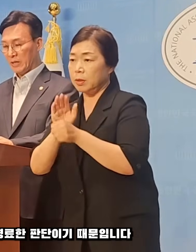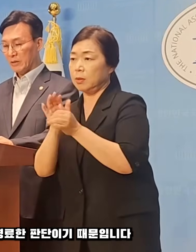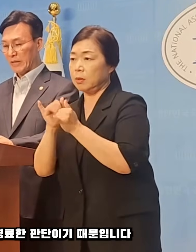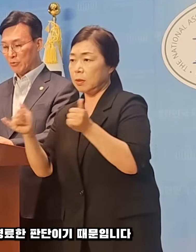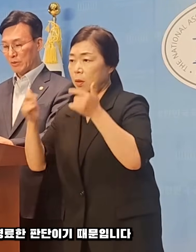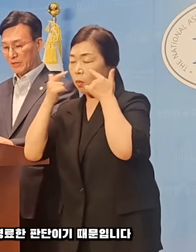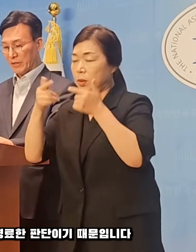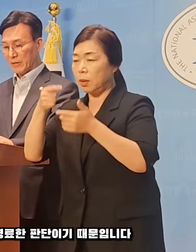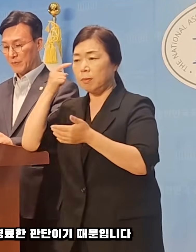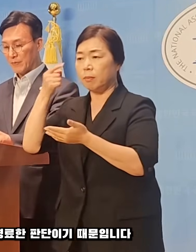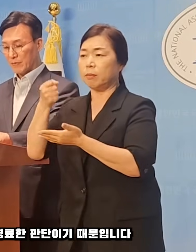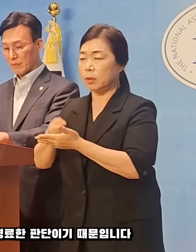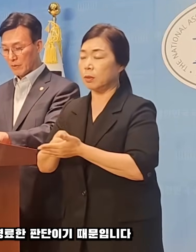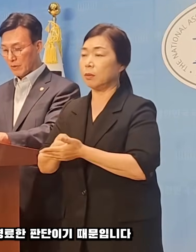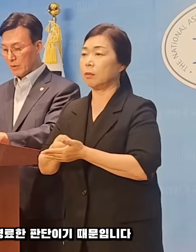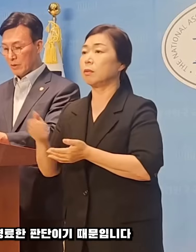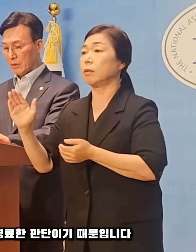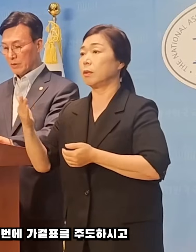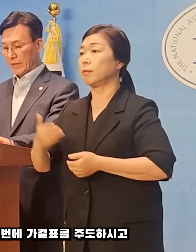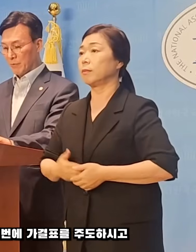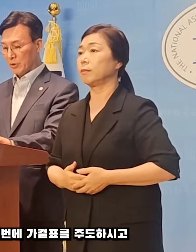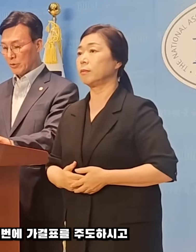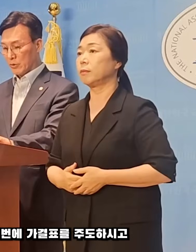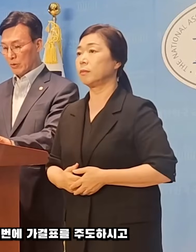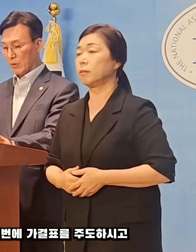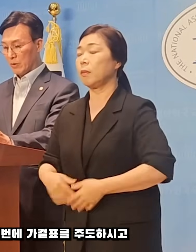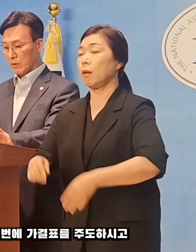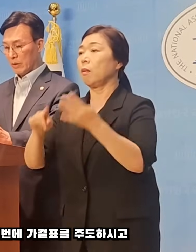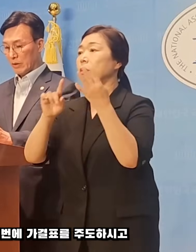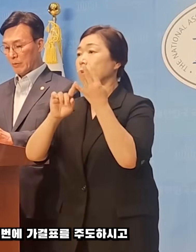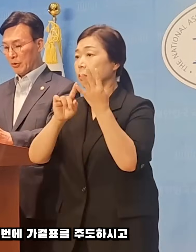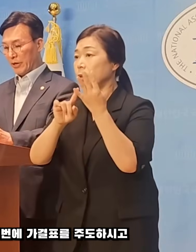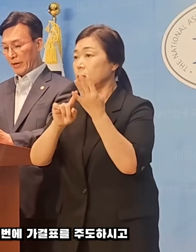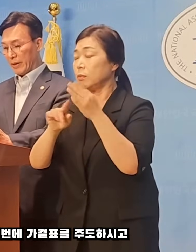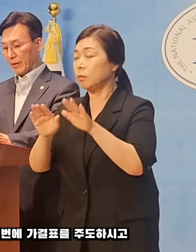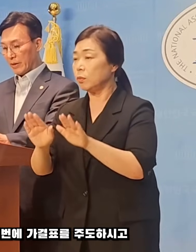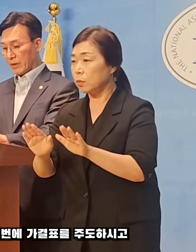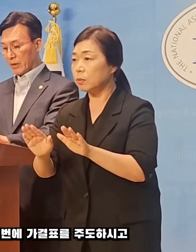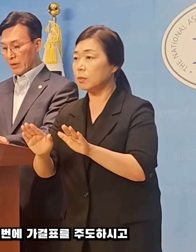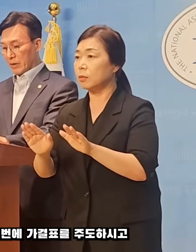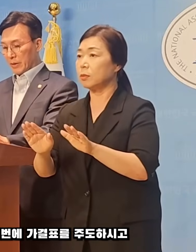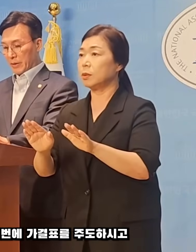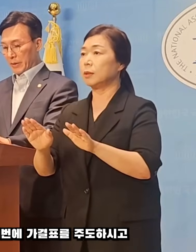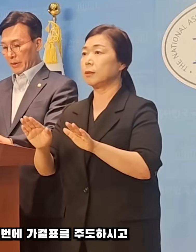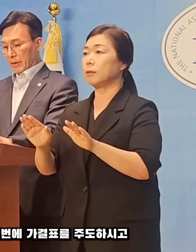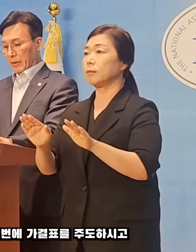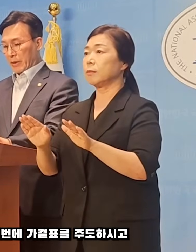판단이기 때문입니다. 네 번째로 이번에